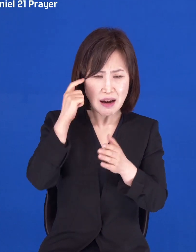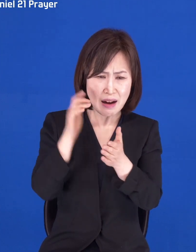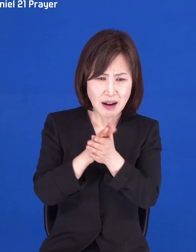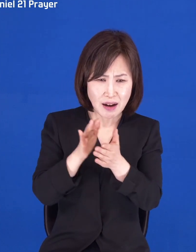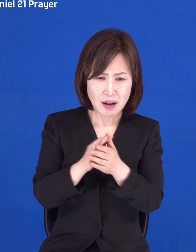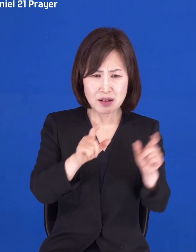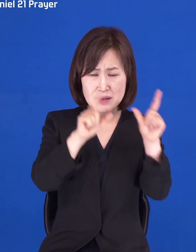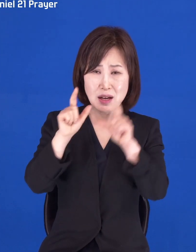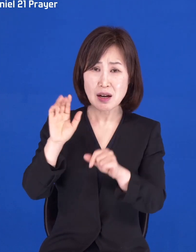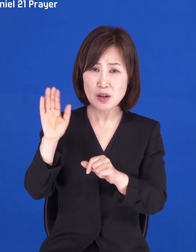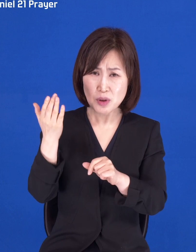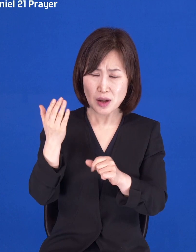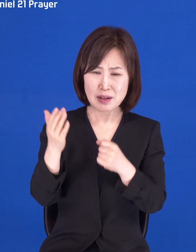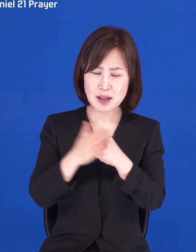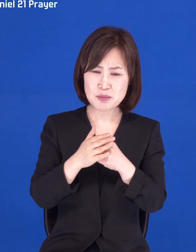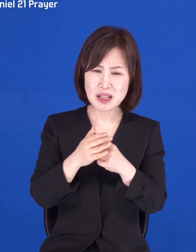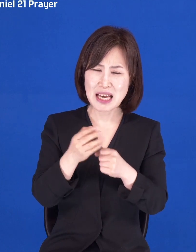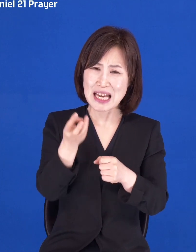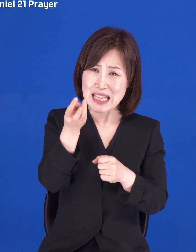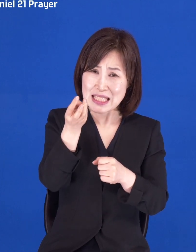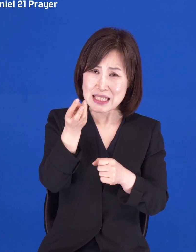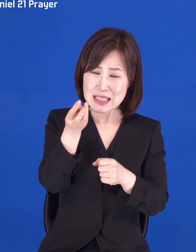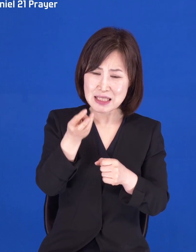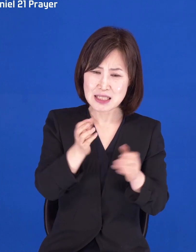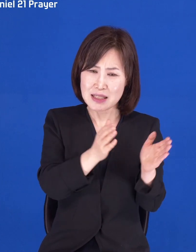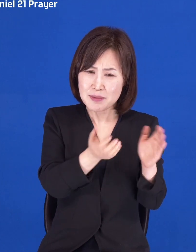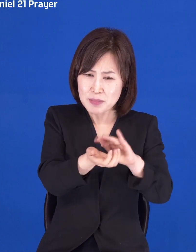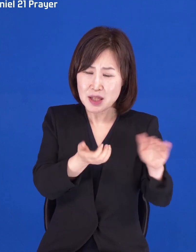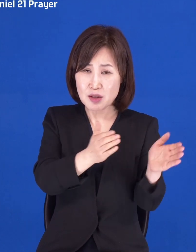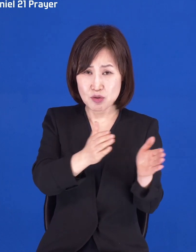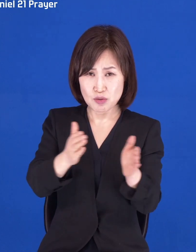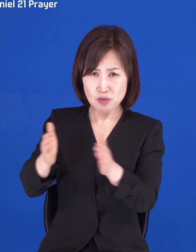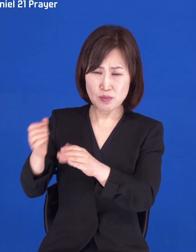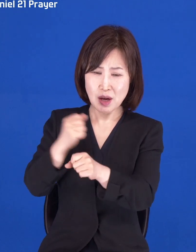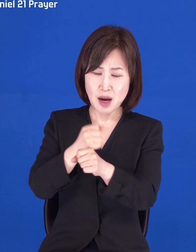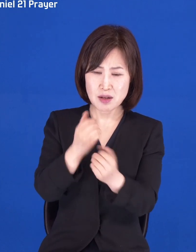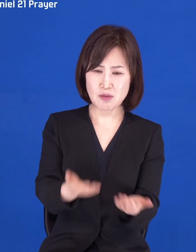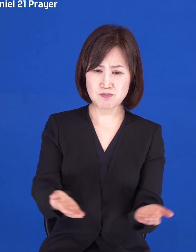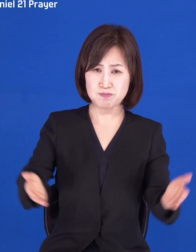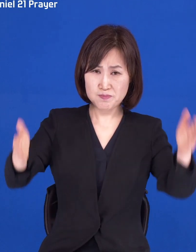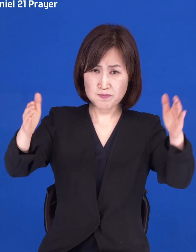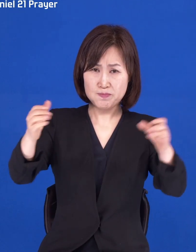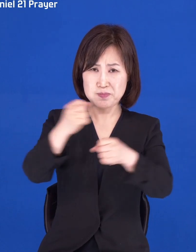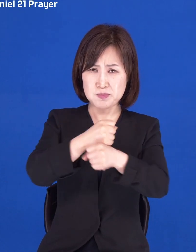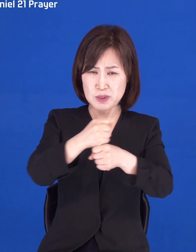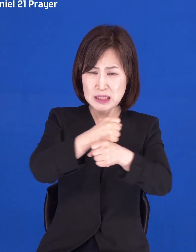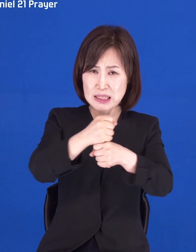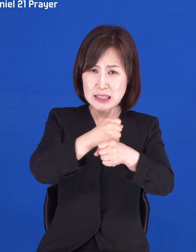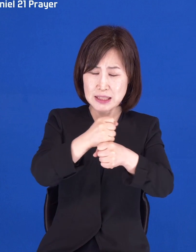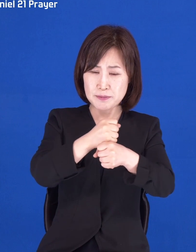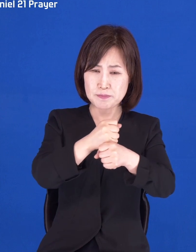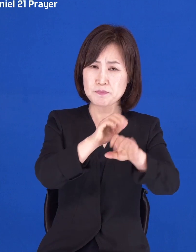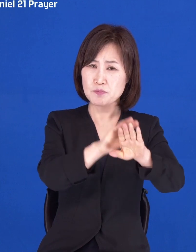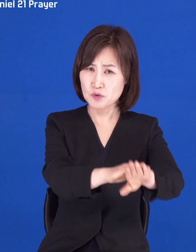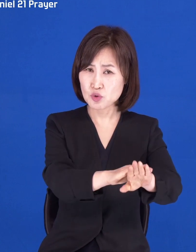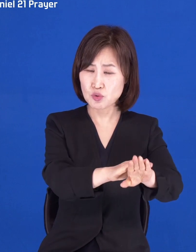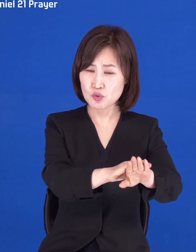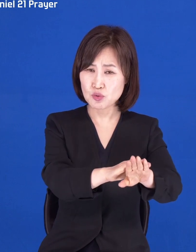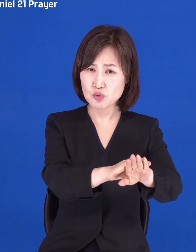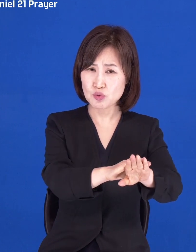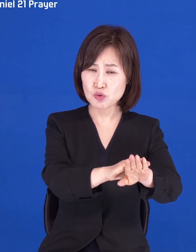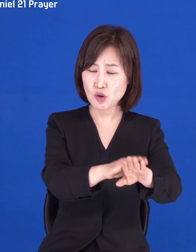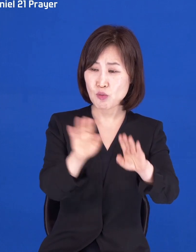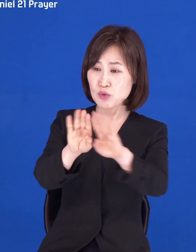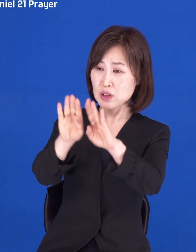되니까 정자들을 조금 해서 거기다 넣고, 그래서 한 보따리를 해서는 밖에서 출입문 열고 저희 집 딱